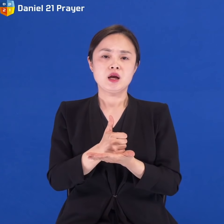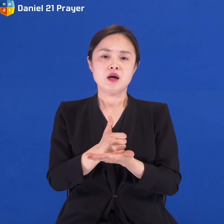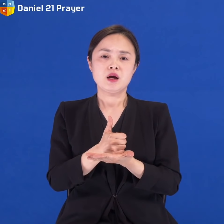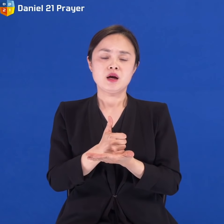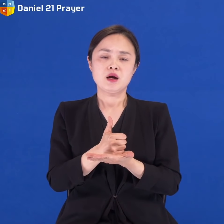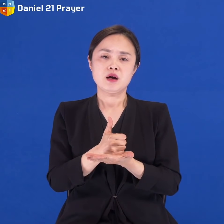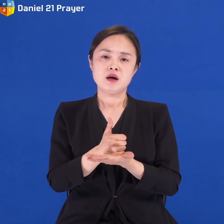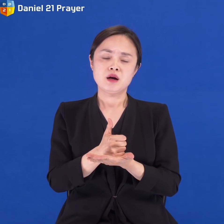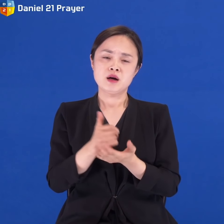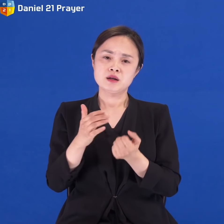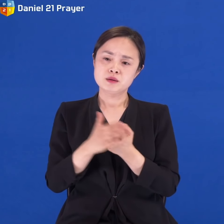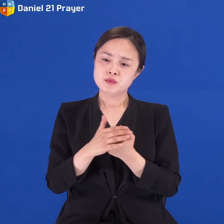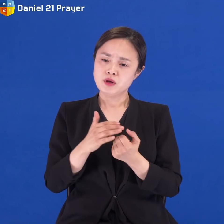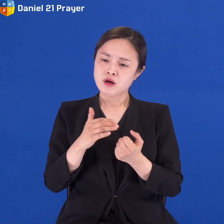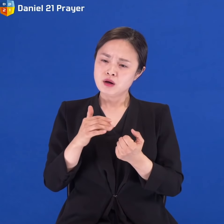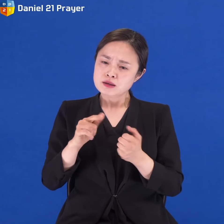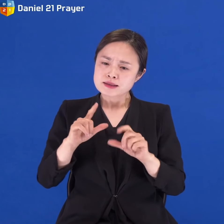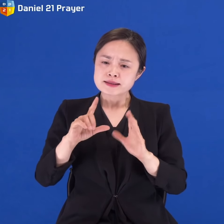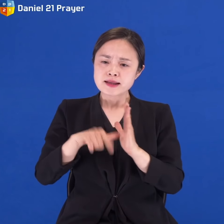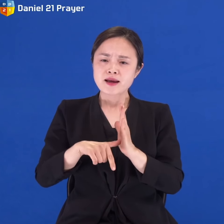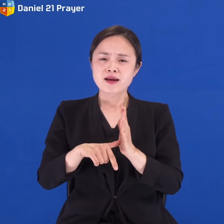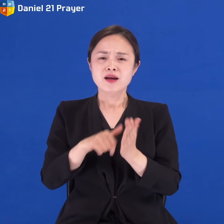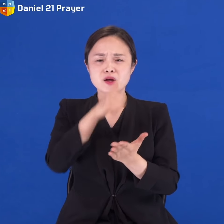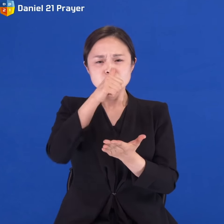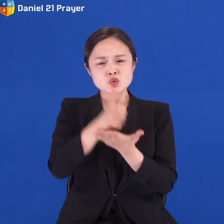식으로만 해결했던 것입니다.